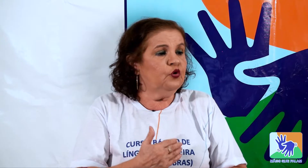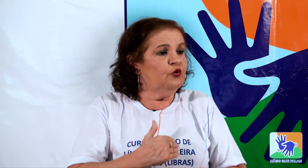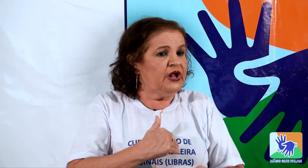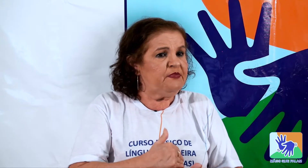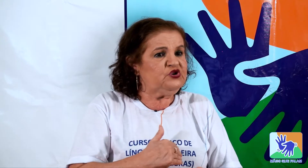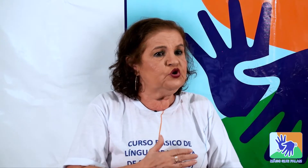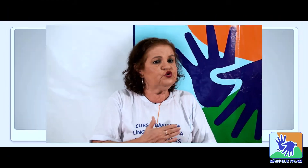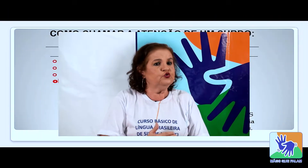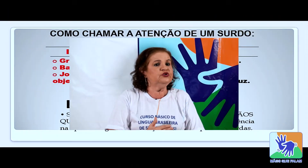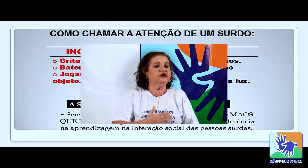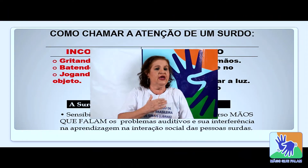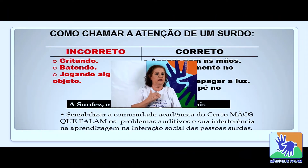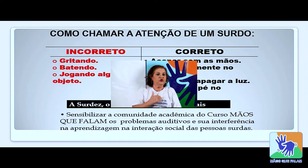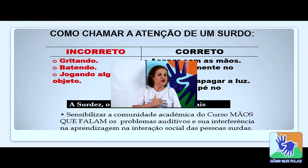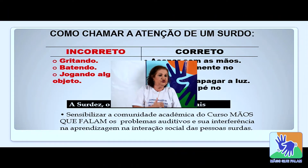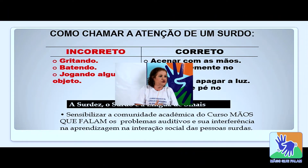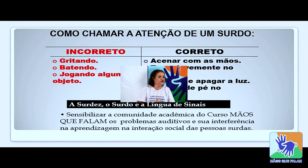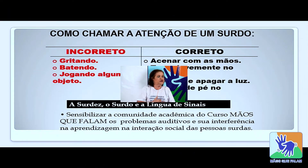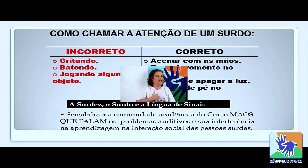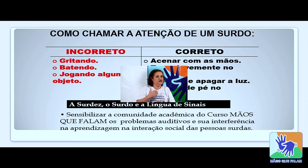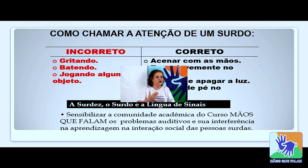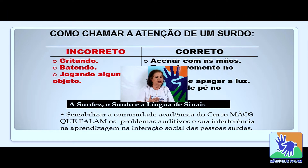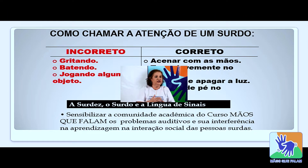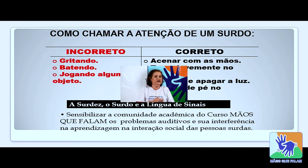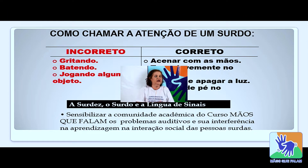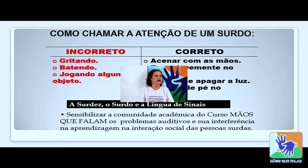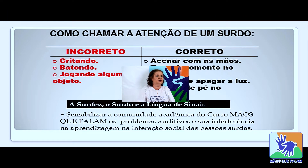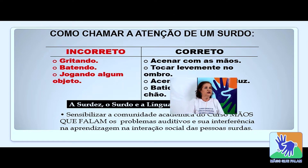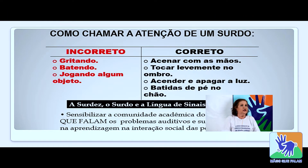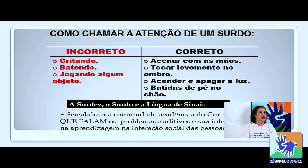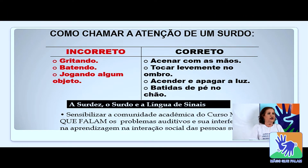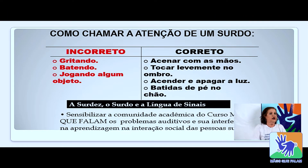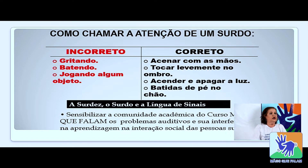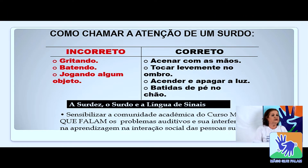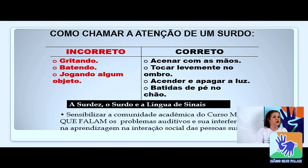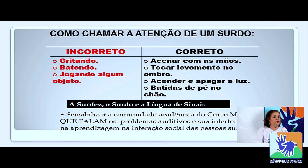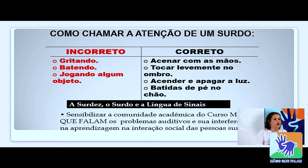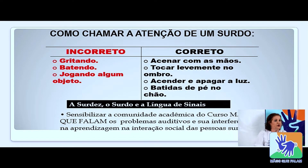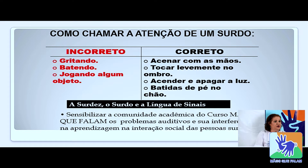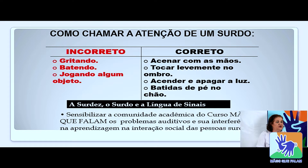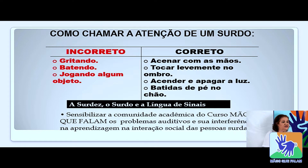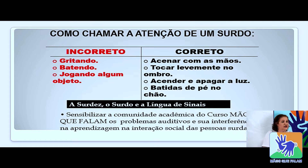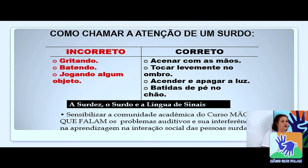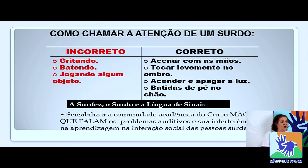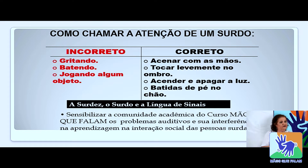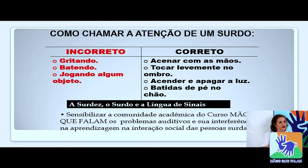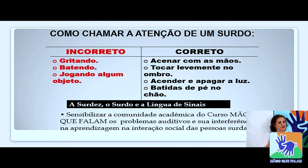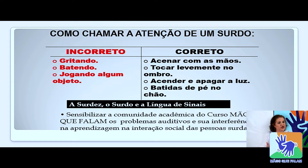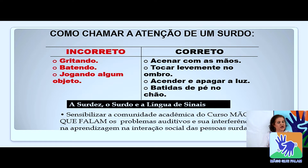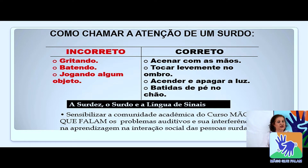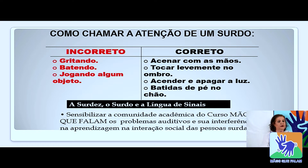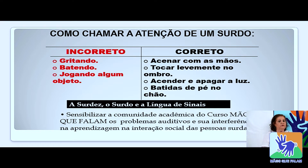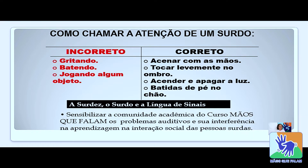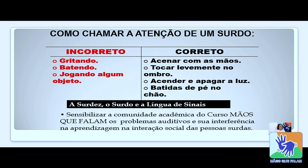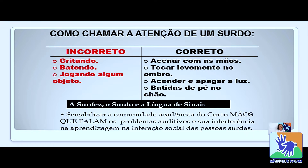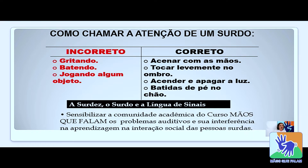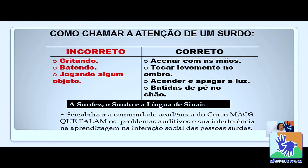da pessoa surda é a meningite, que é adquirida, são problemas com a família, o